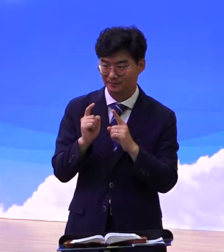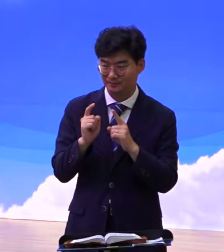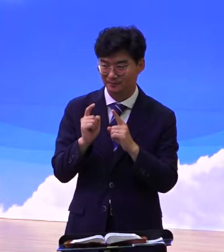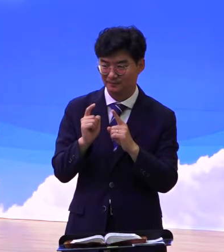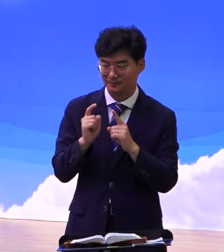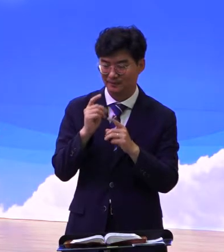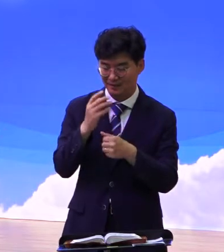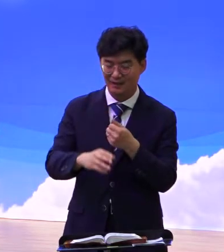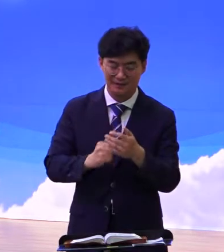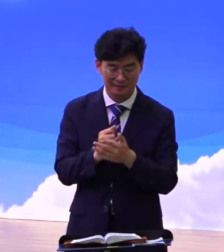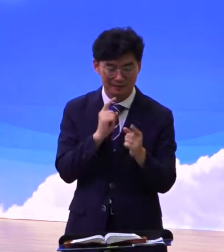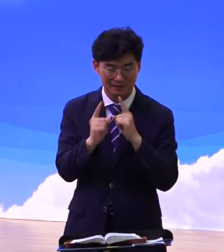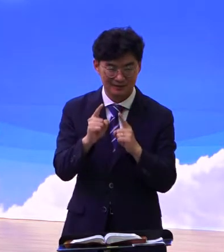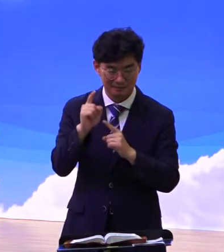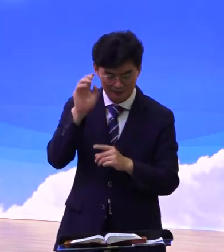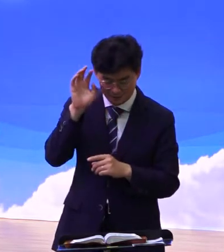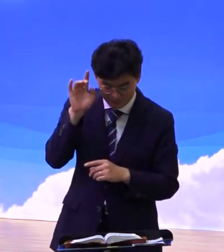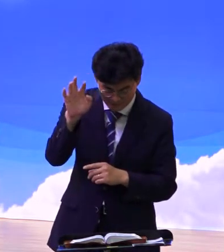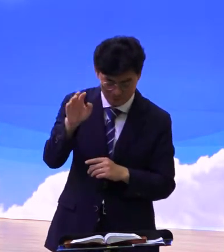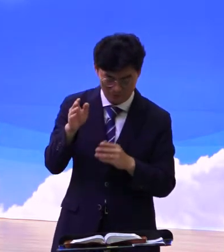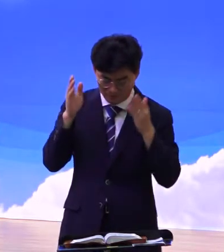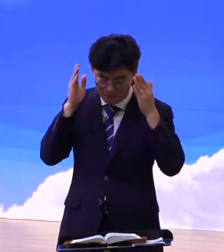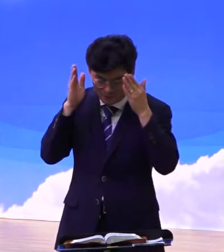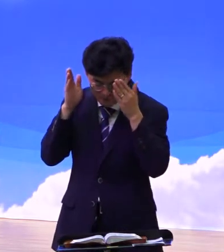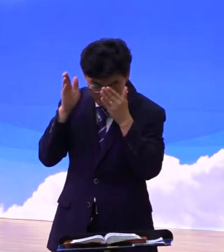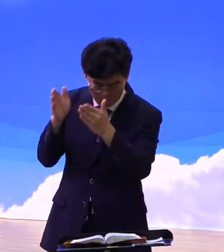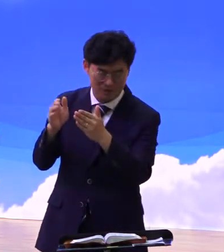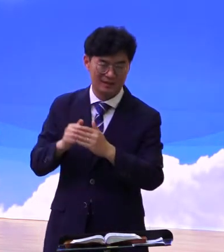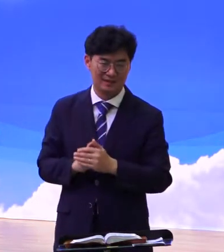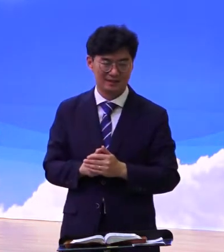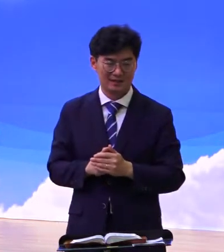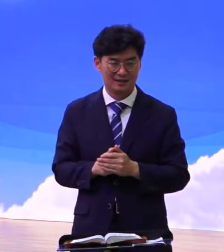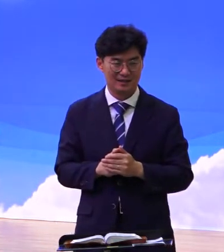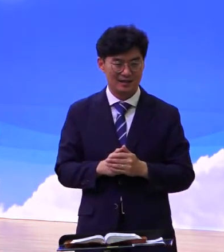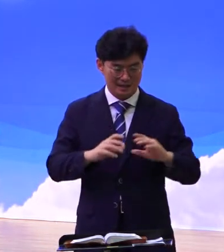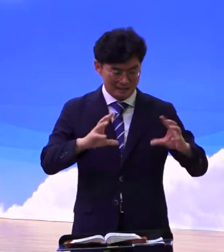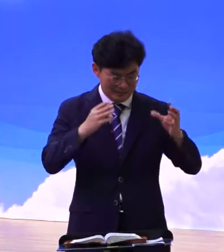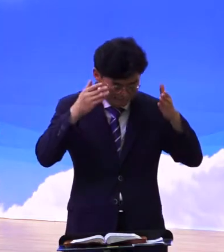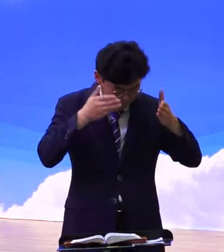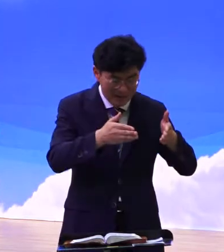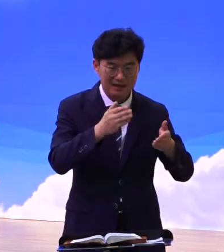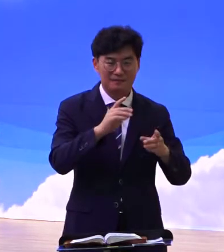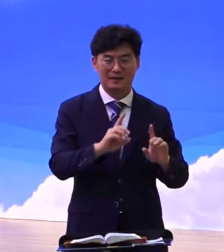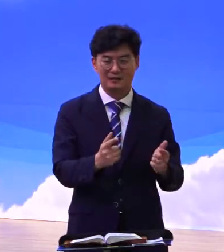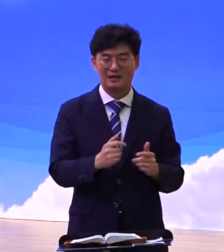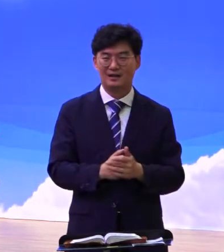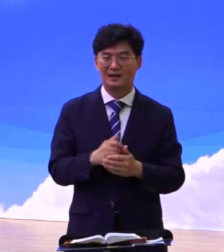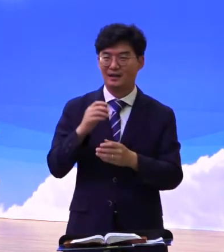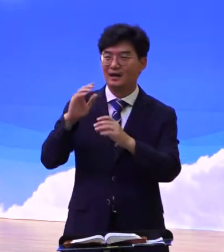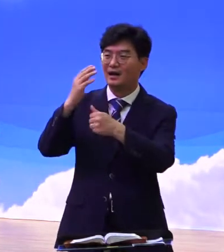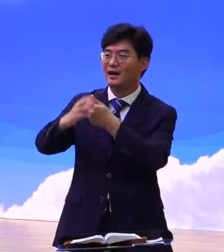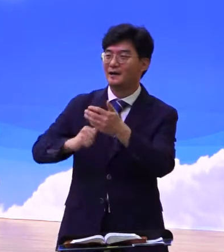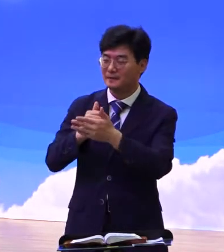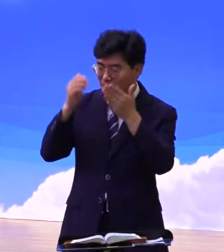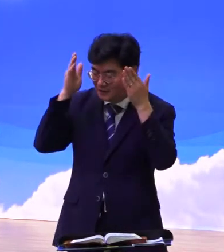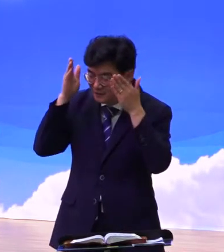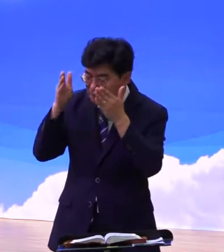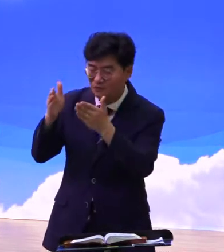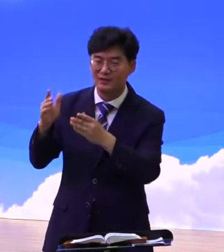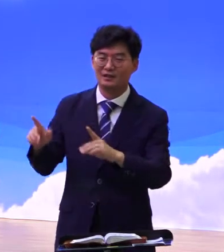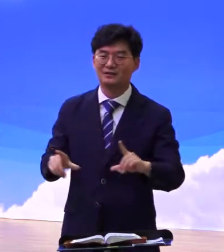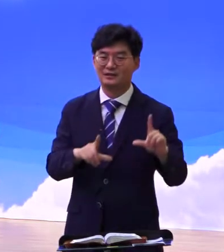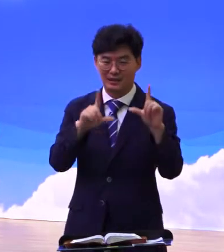갈급해 하고 그 말씀에 집중하는 그런 신앙의 태도로 여러분의 삶을 살아가시기를